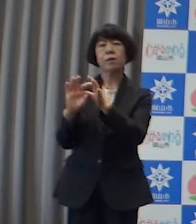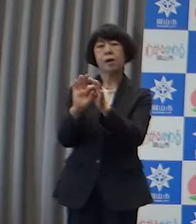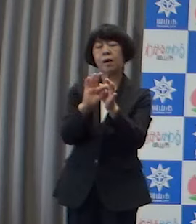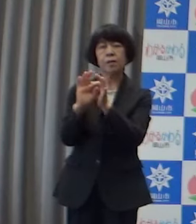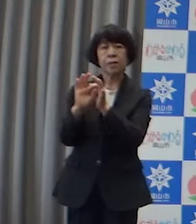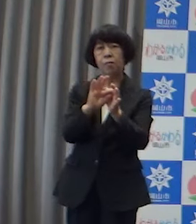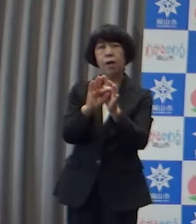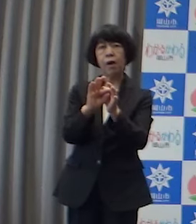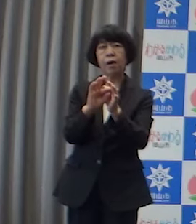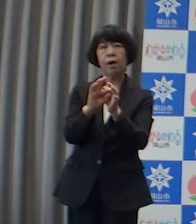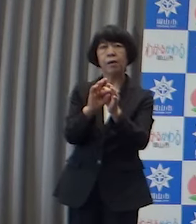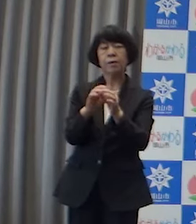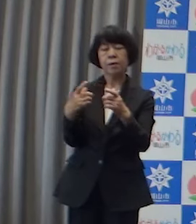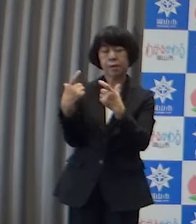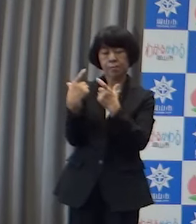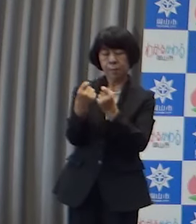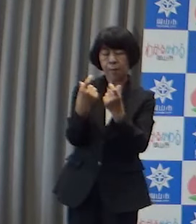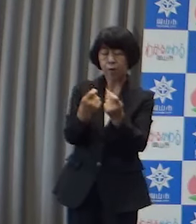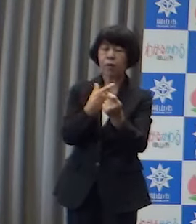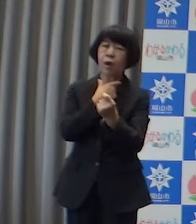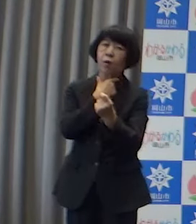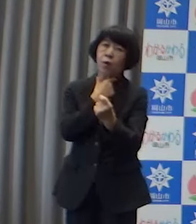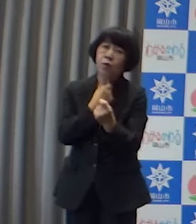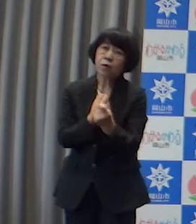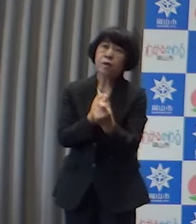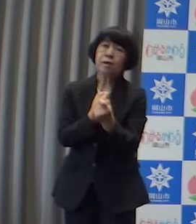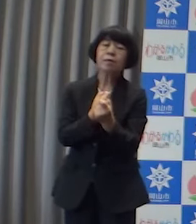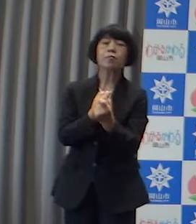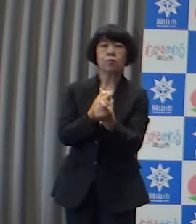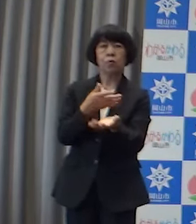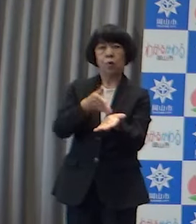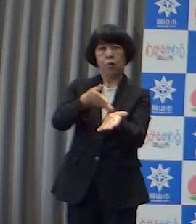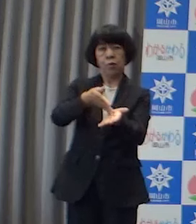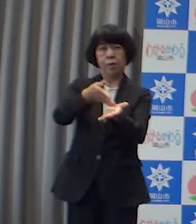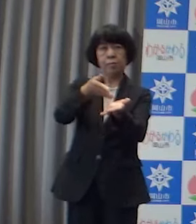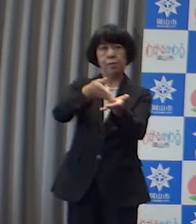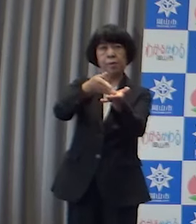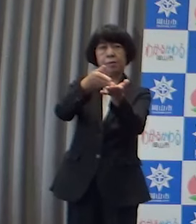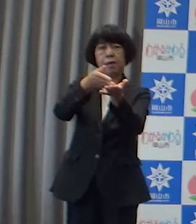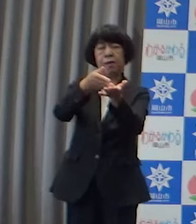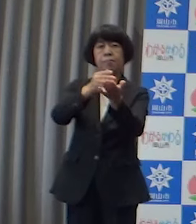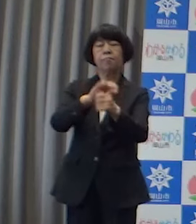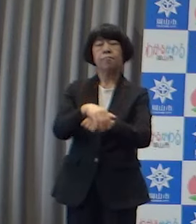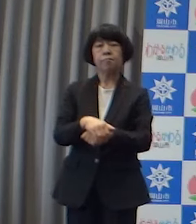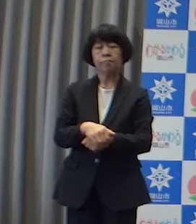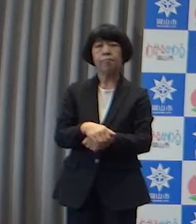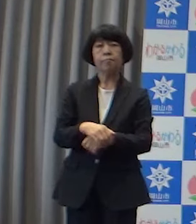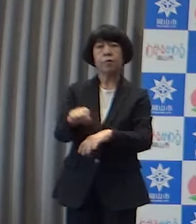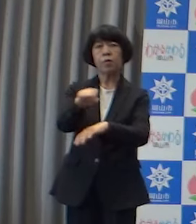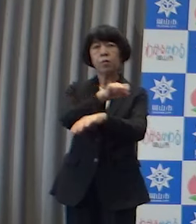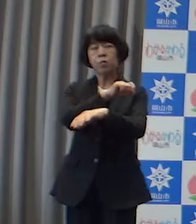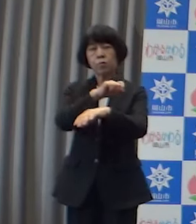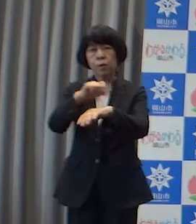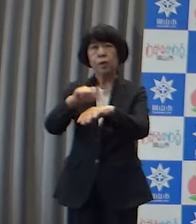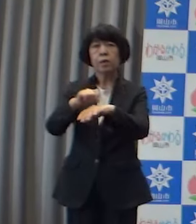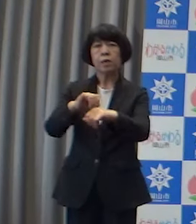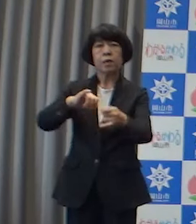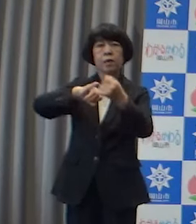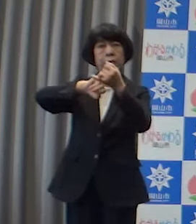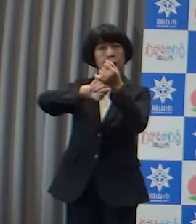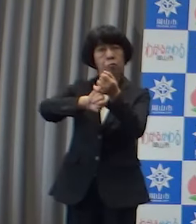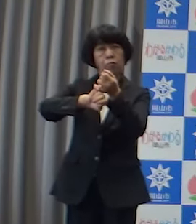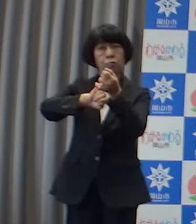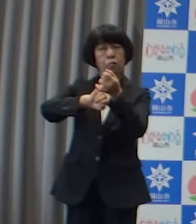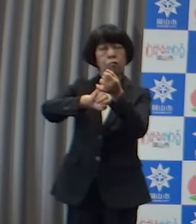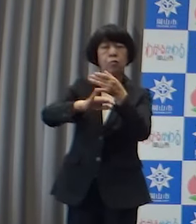点についてお話をさせていただきました。特に約束という点ではですね、